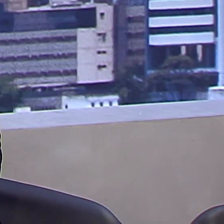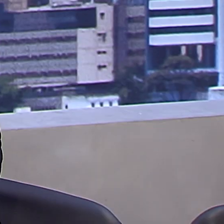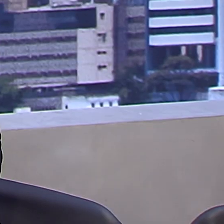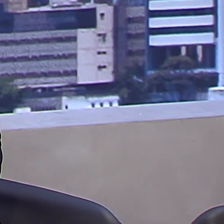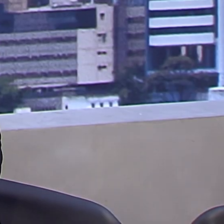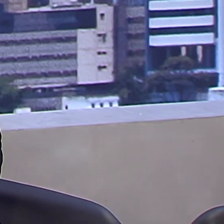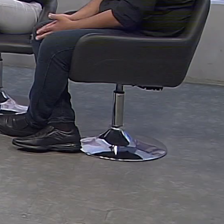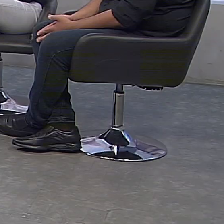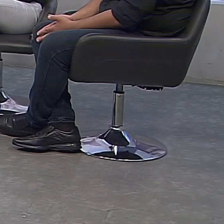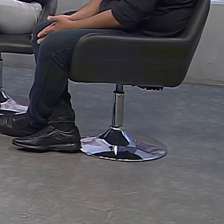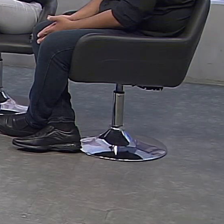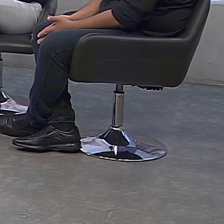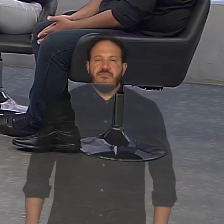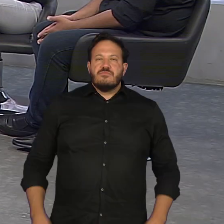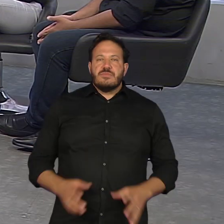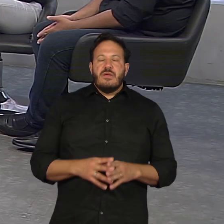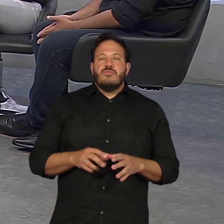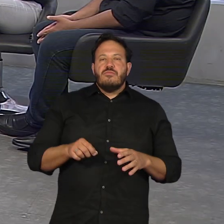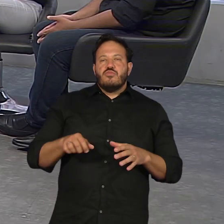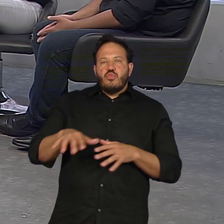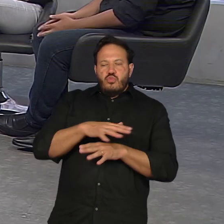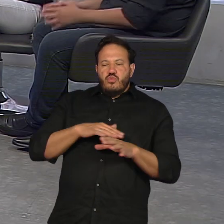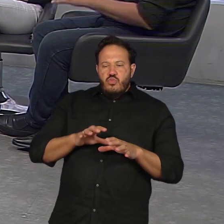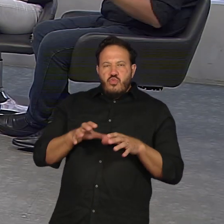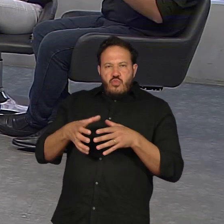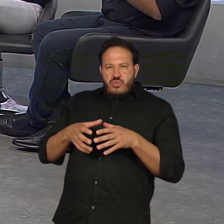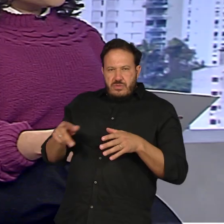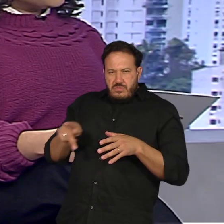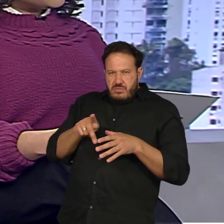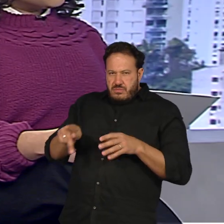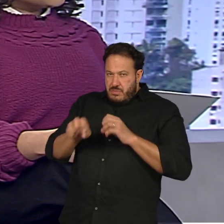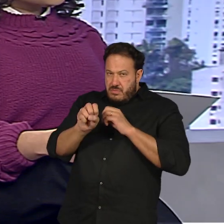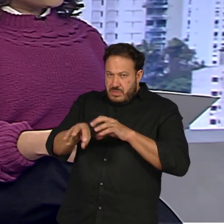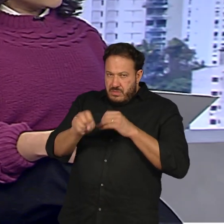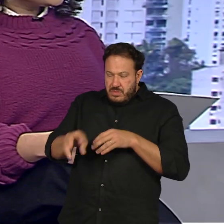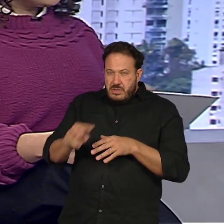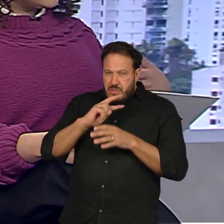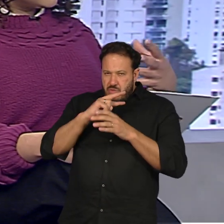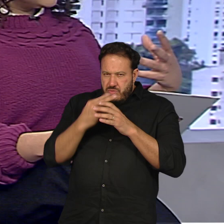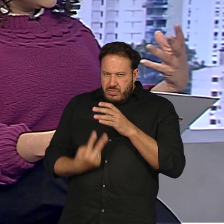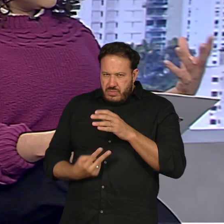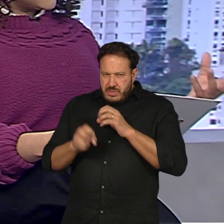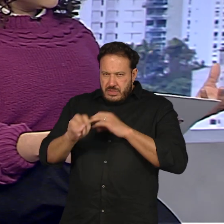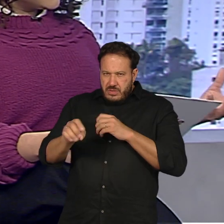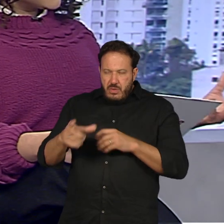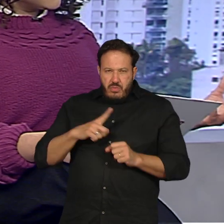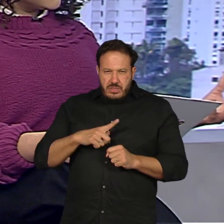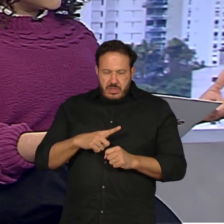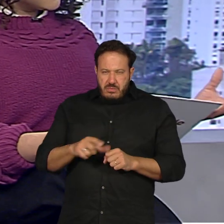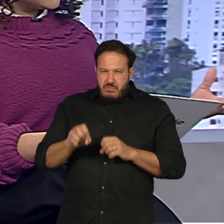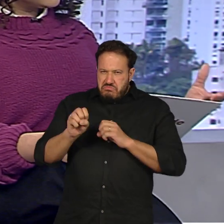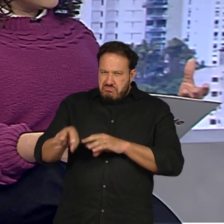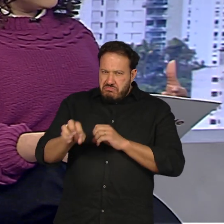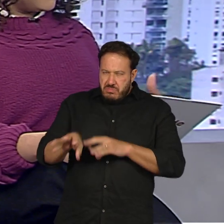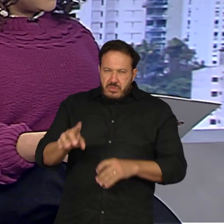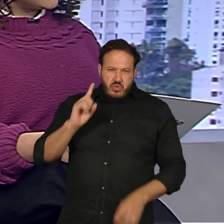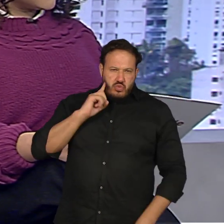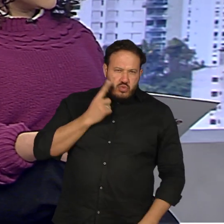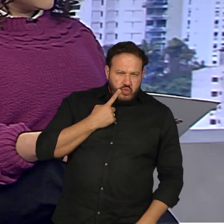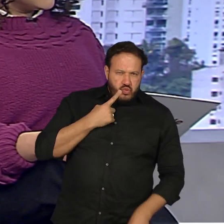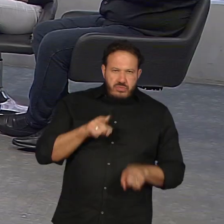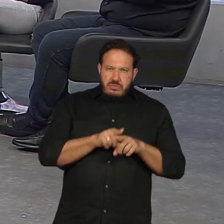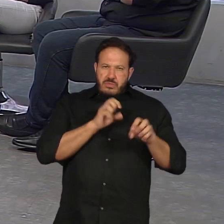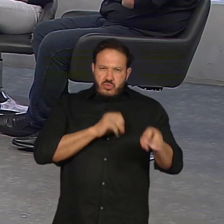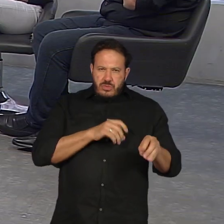gente não tem um padrão. Então, no corpo docente do ensino bilíngue, pode haver tanto educadores surdos quanto